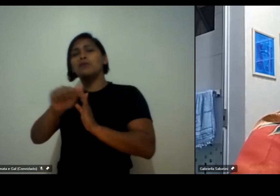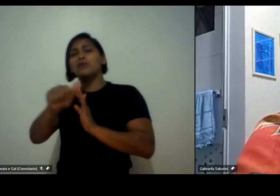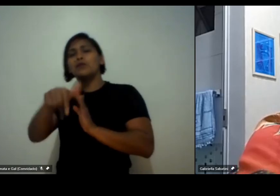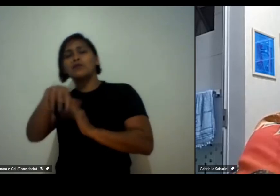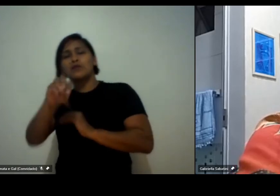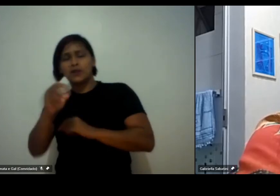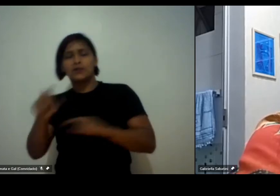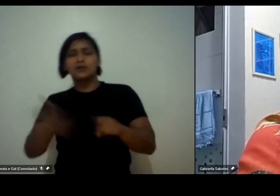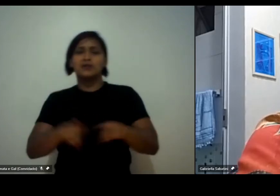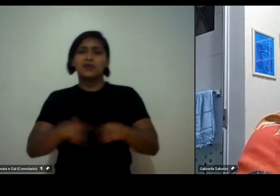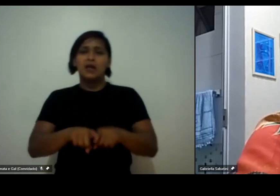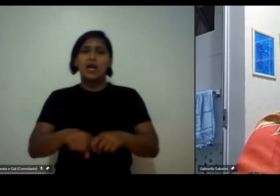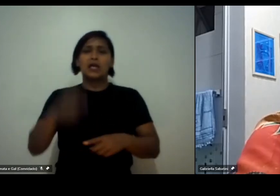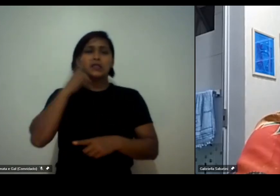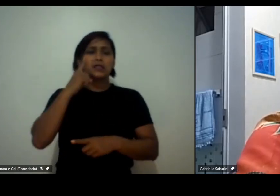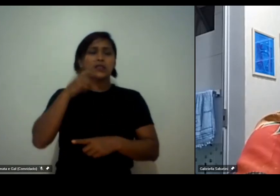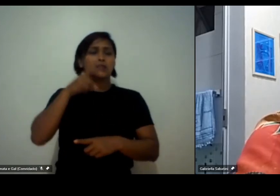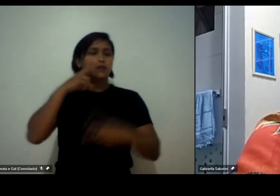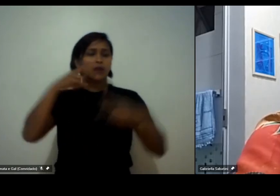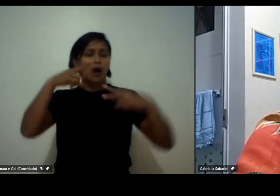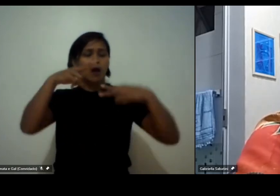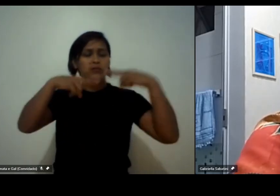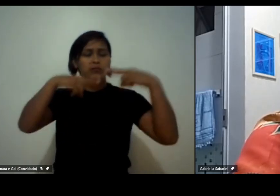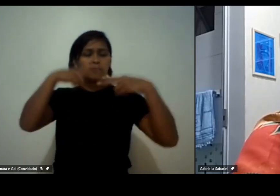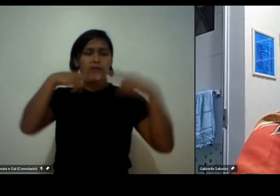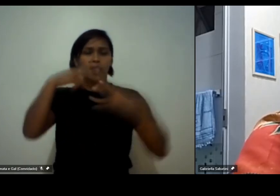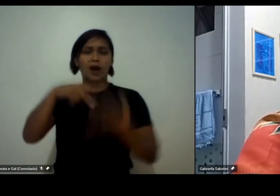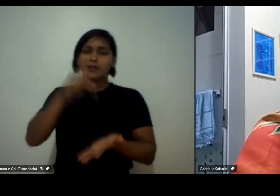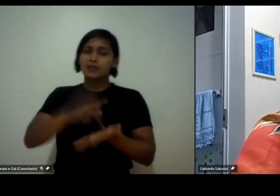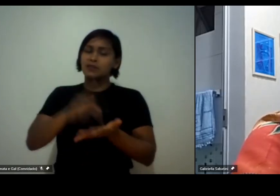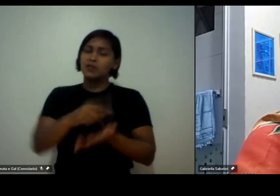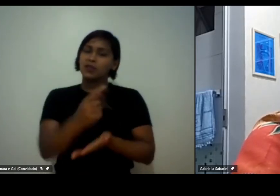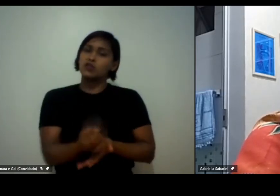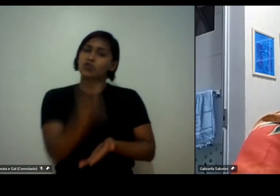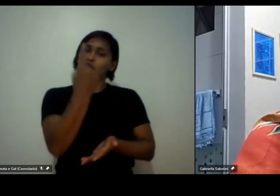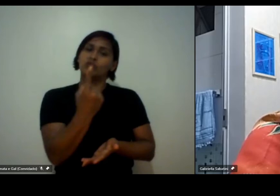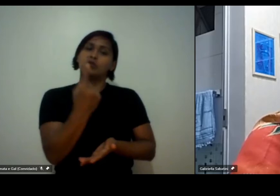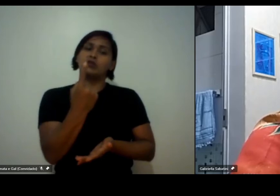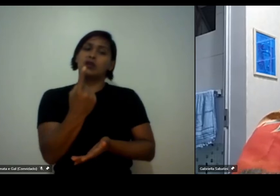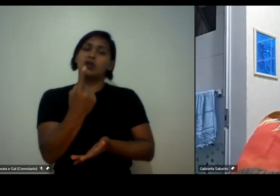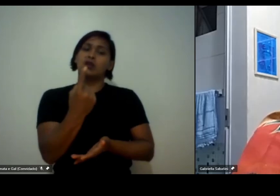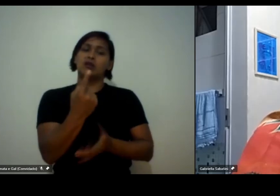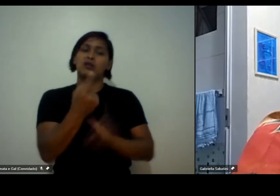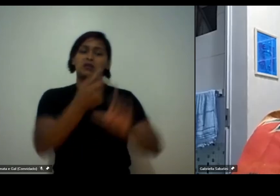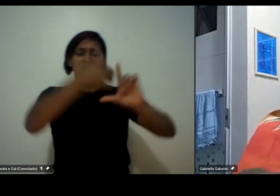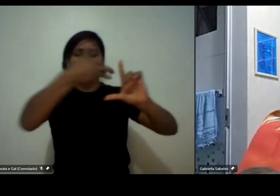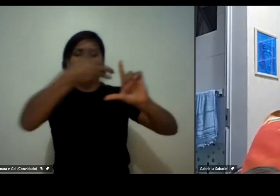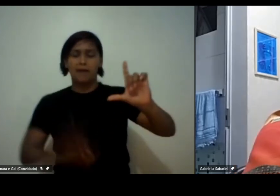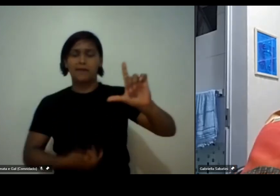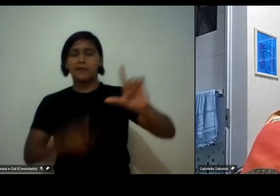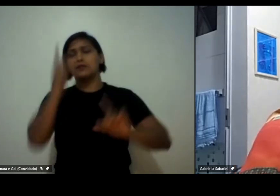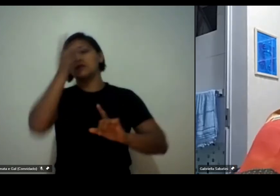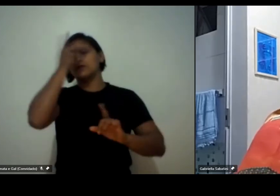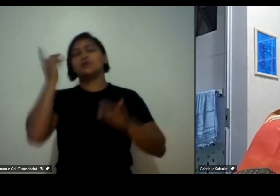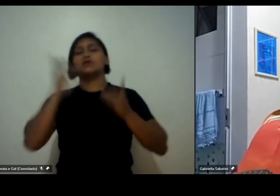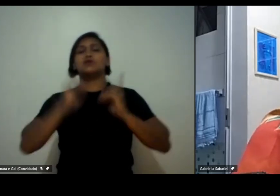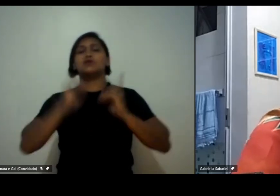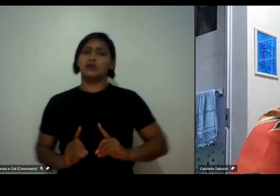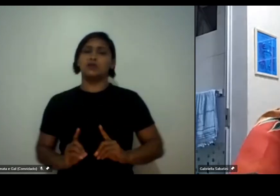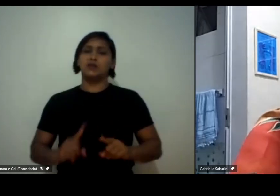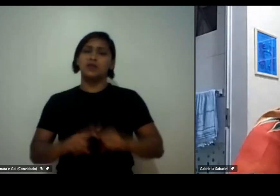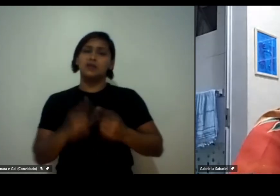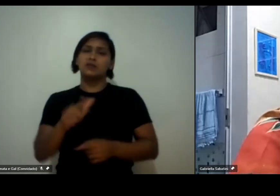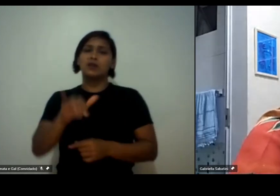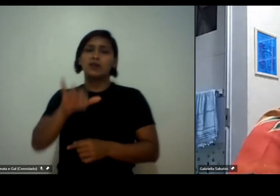de um direito hipnotizado pelas verdades absolutas que nos desconsidera. Dessa forma, espero que não